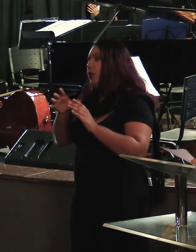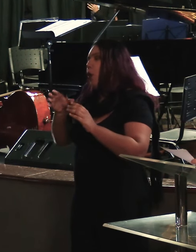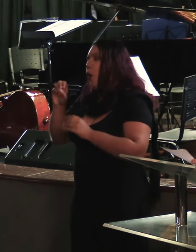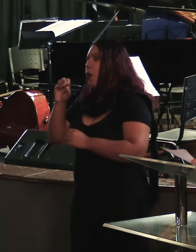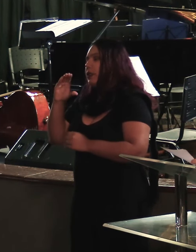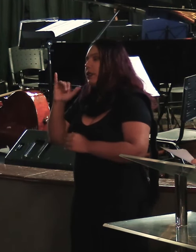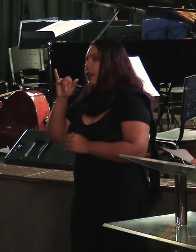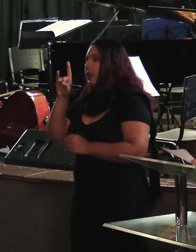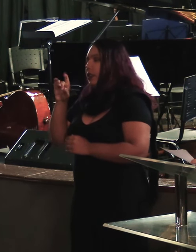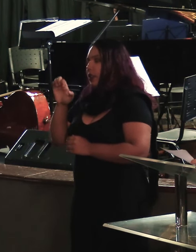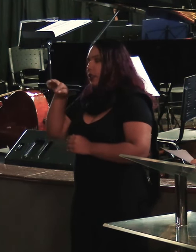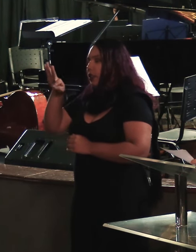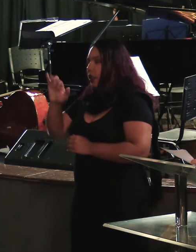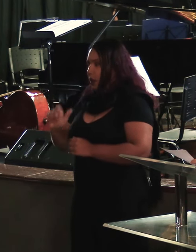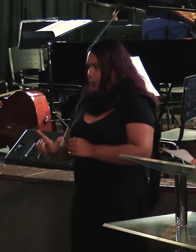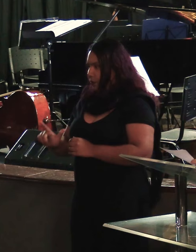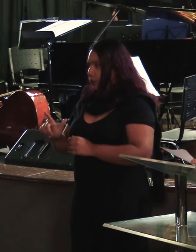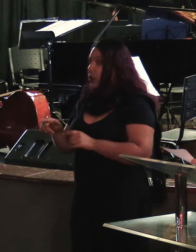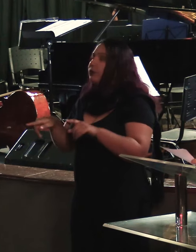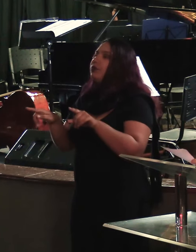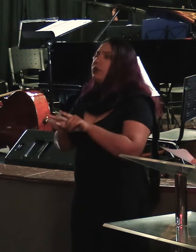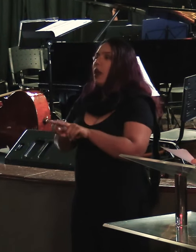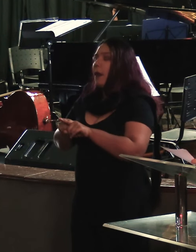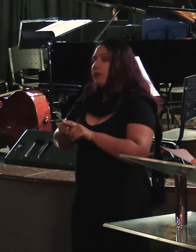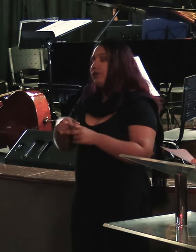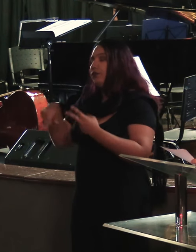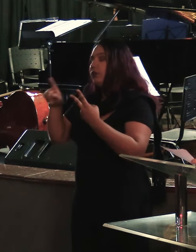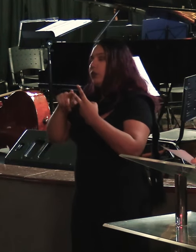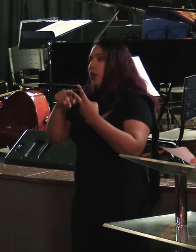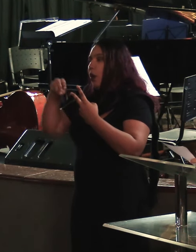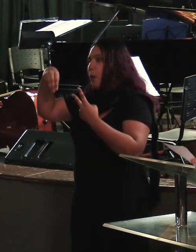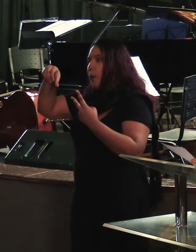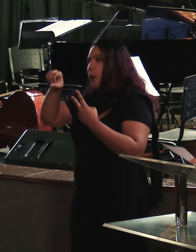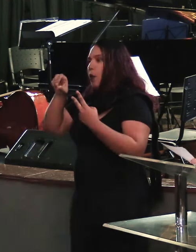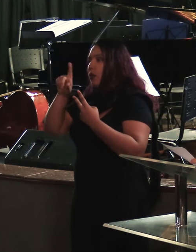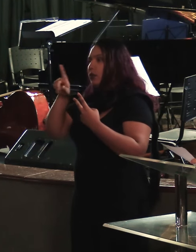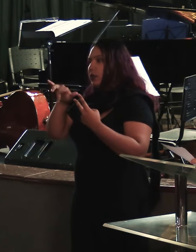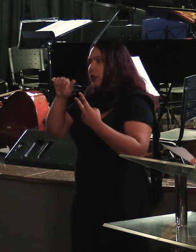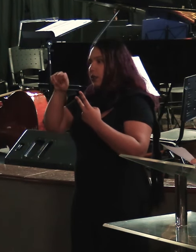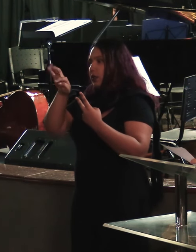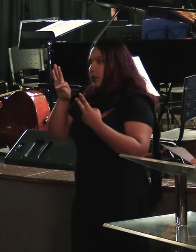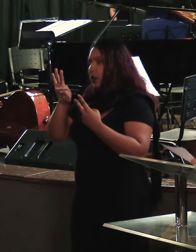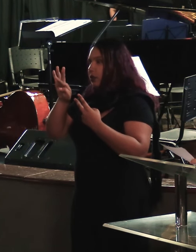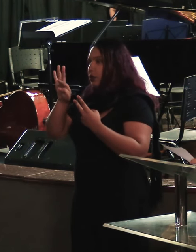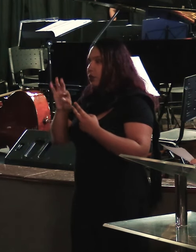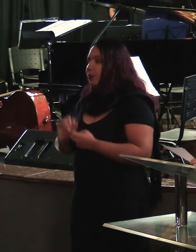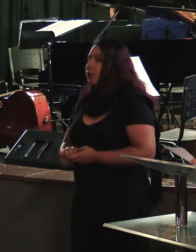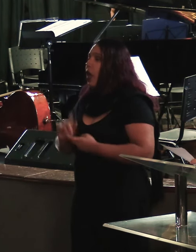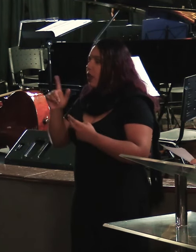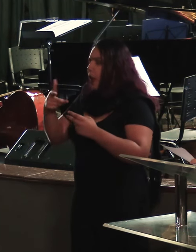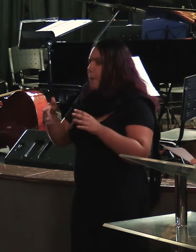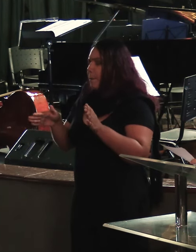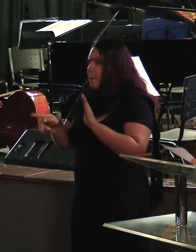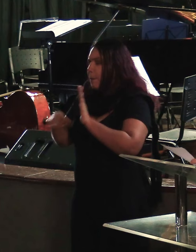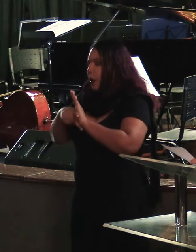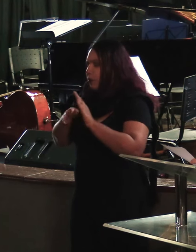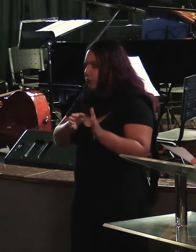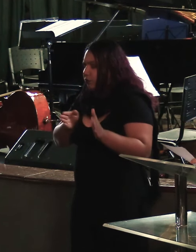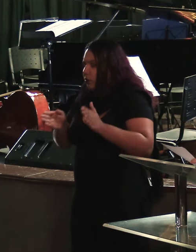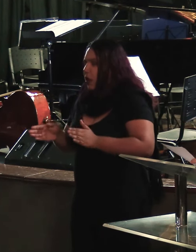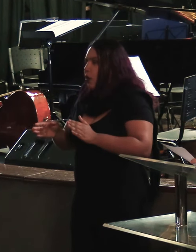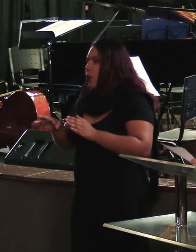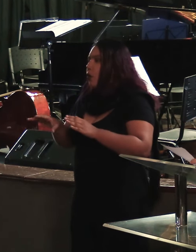Wolfgang Amadeus Mozart, influente compositor austríaco do período clássico, cujas composições